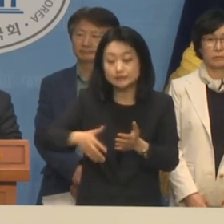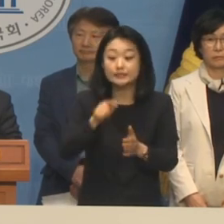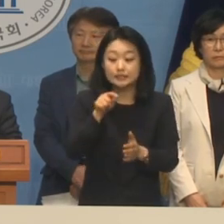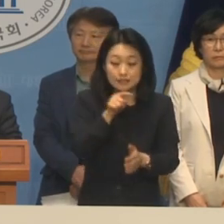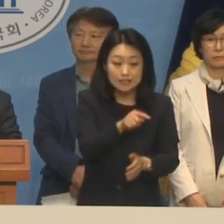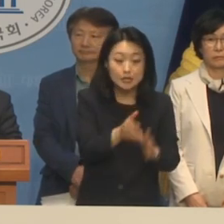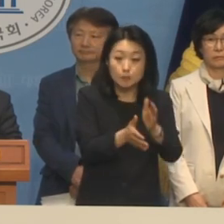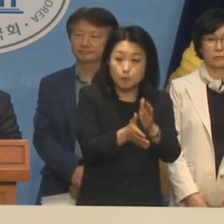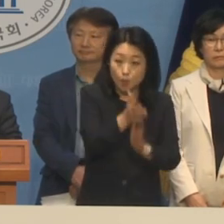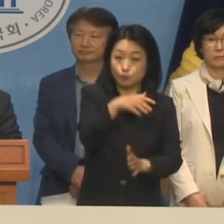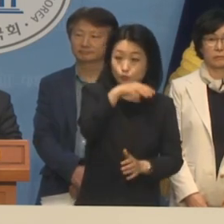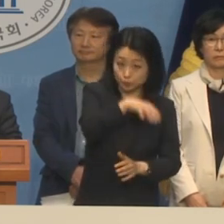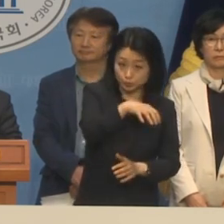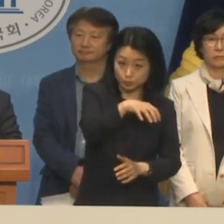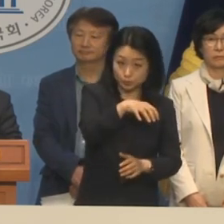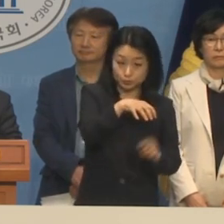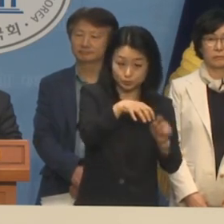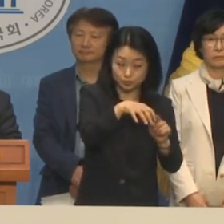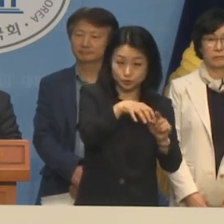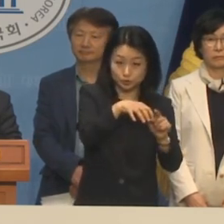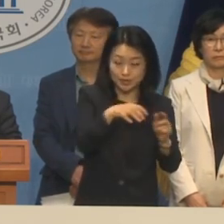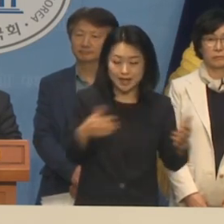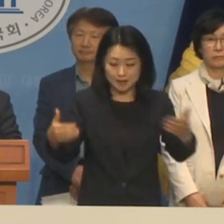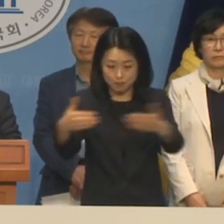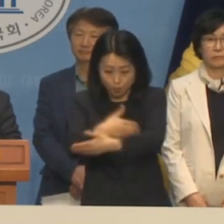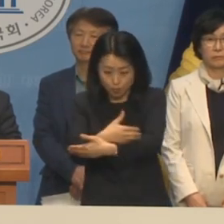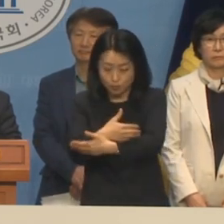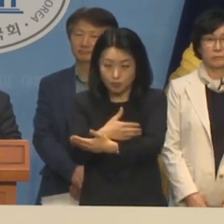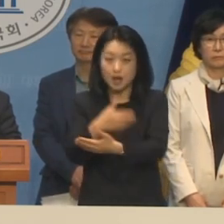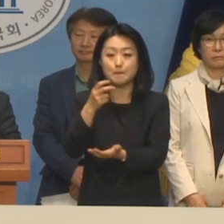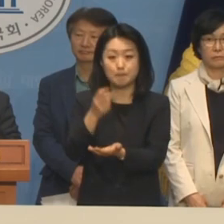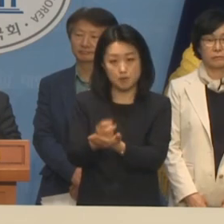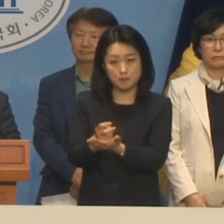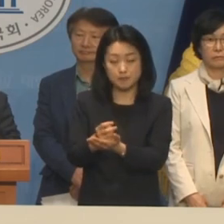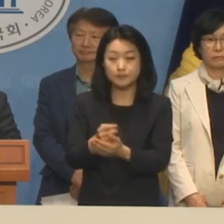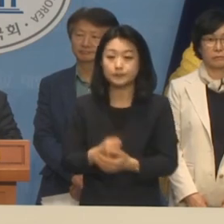가맹지역본부를 가맹사업법의 테두리에 넣어 보호하려는 법안이었습니다.